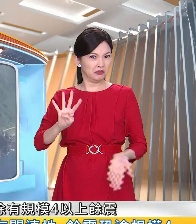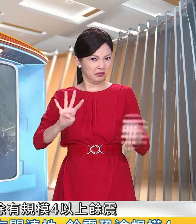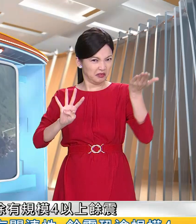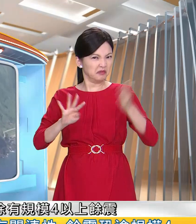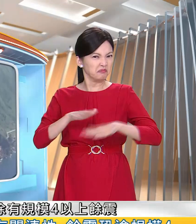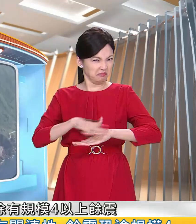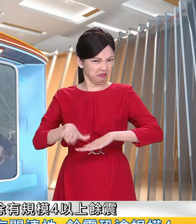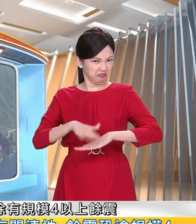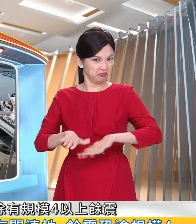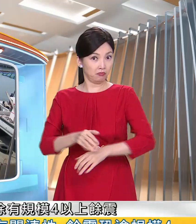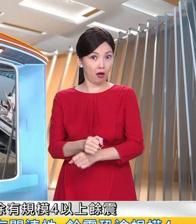震。